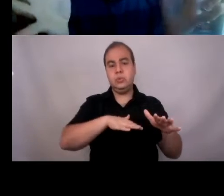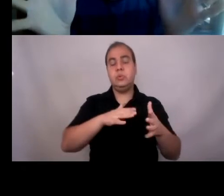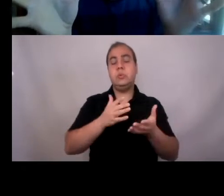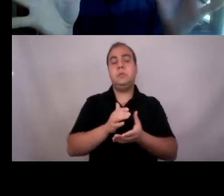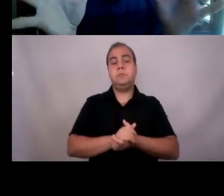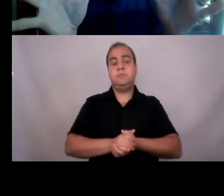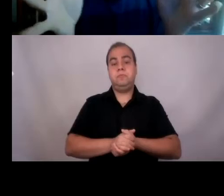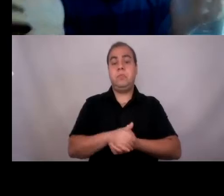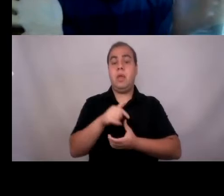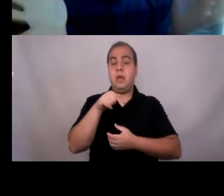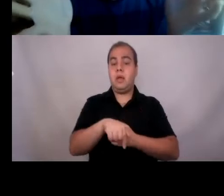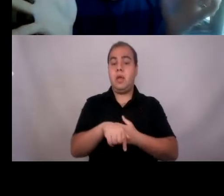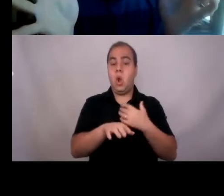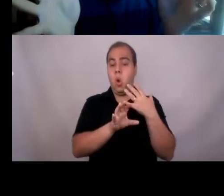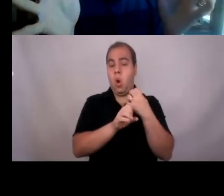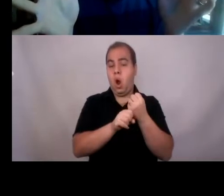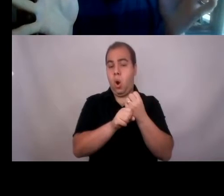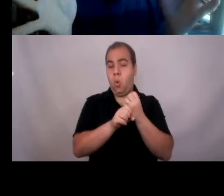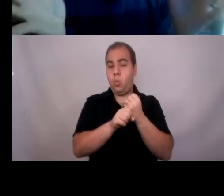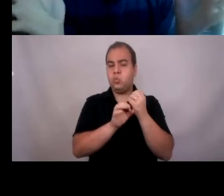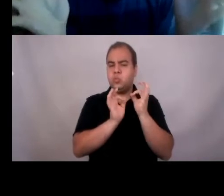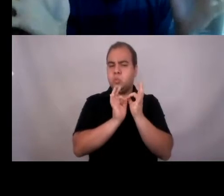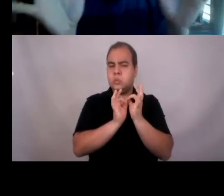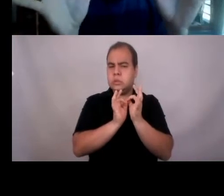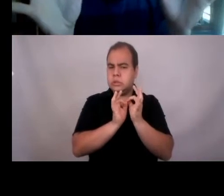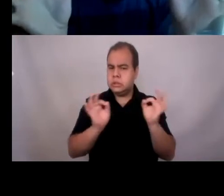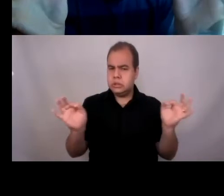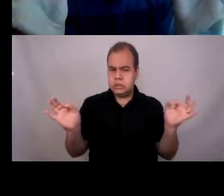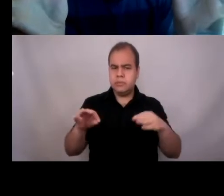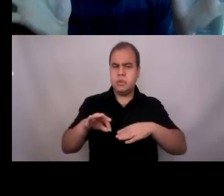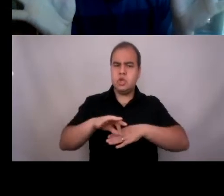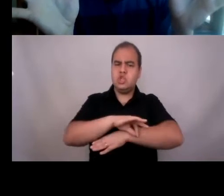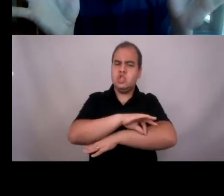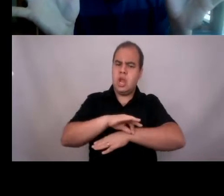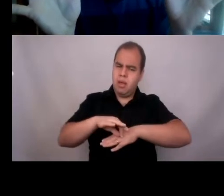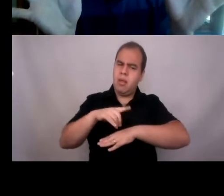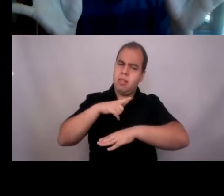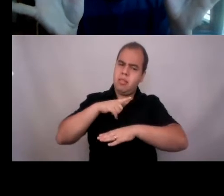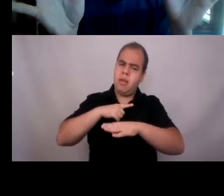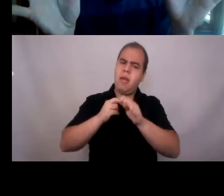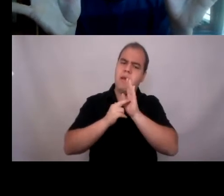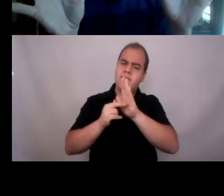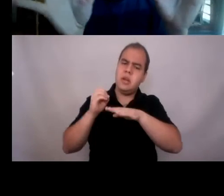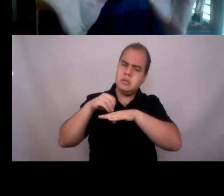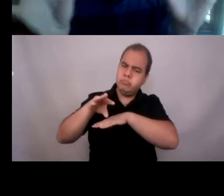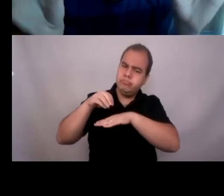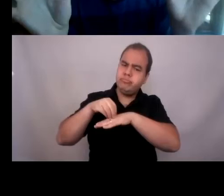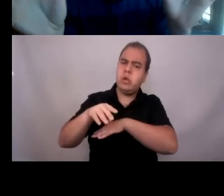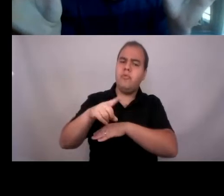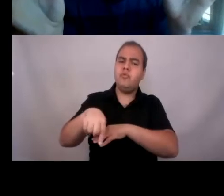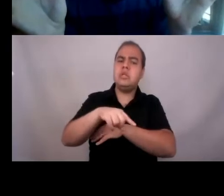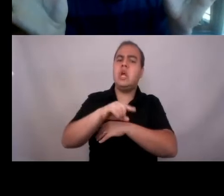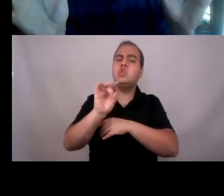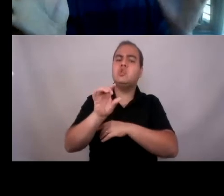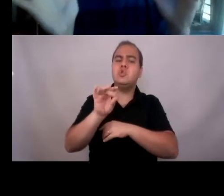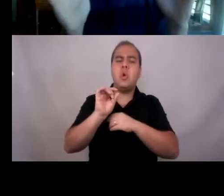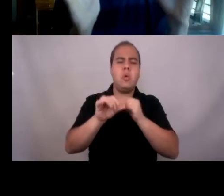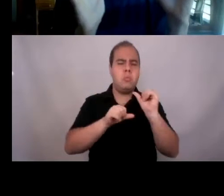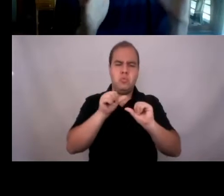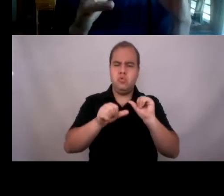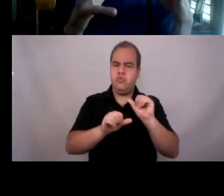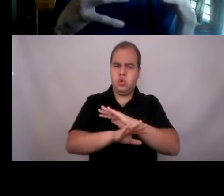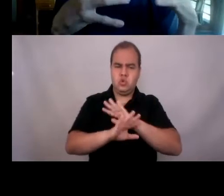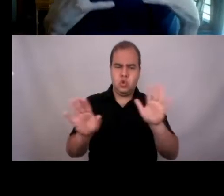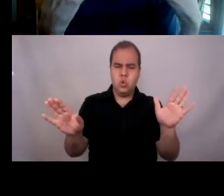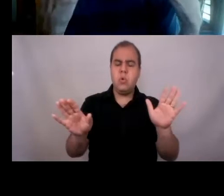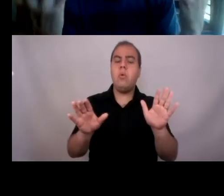um cálculo simples de engenharia, que eu deixo umas referências para a gente, então é só multiplicar. Então, a gente